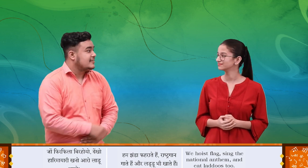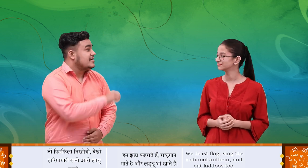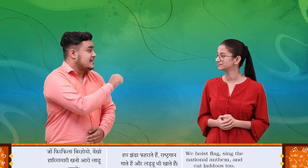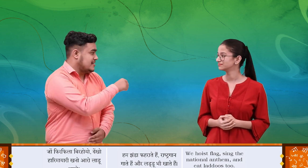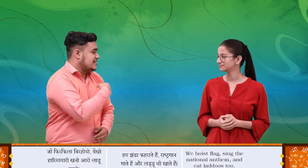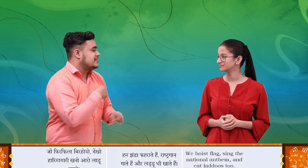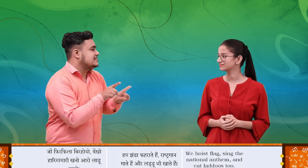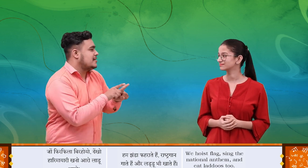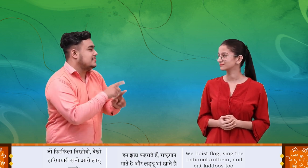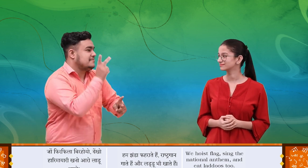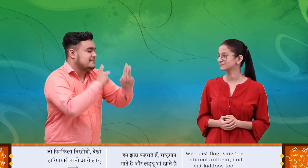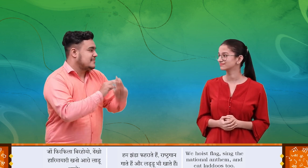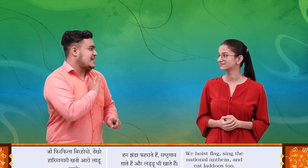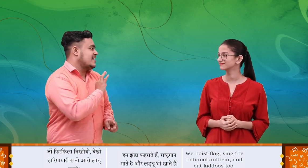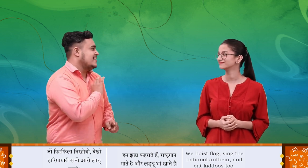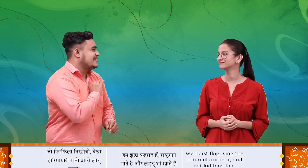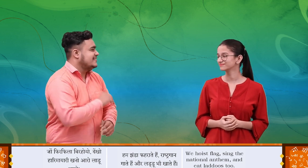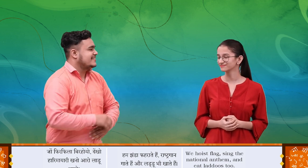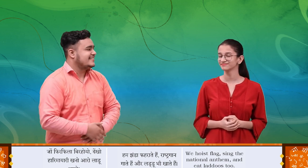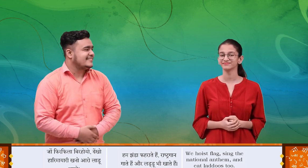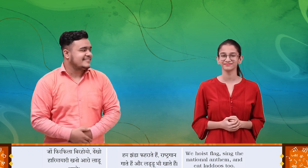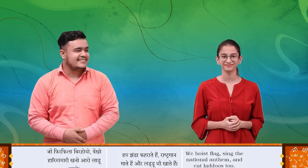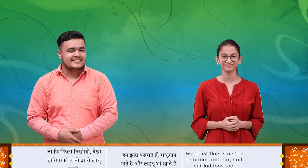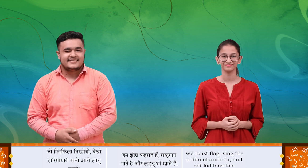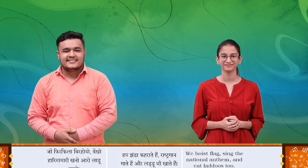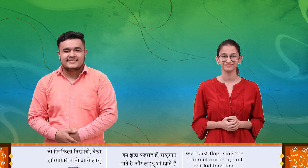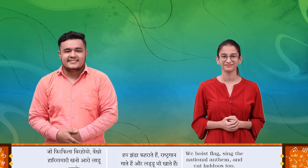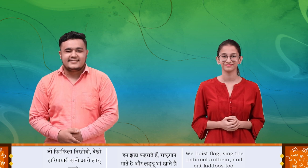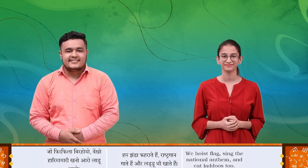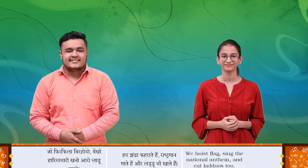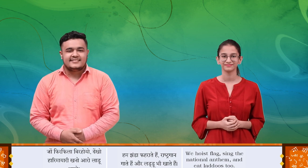जों फिरफिला बिरहोयो, देंखो हारिमायारि खनो आरो लादु जायो।